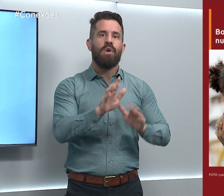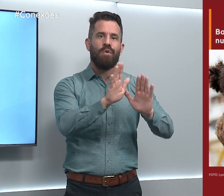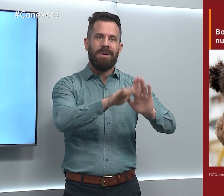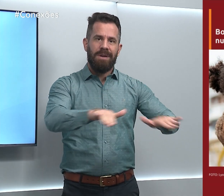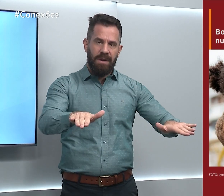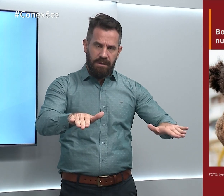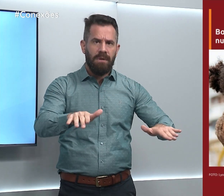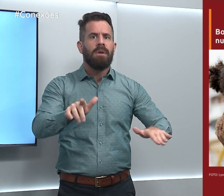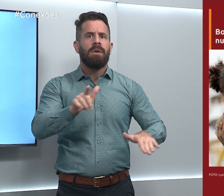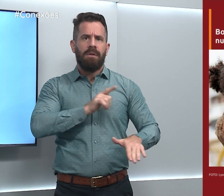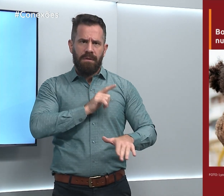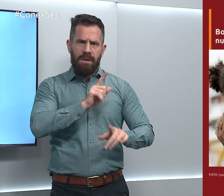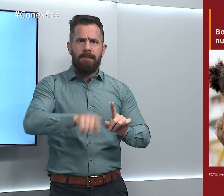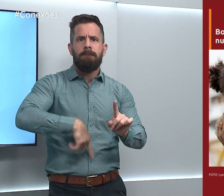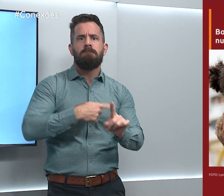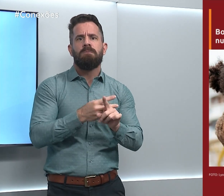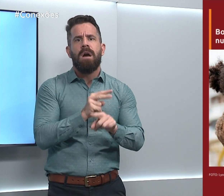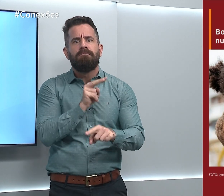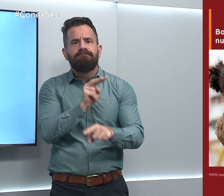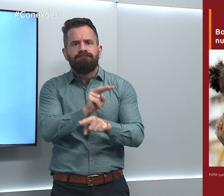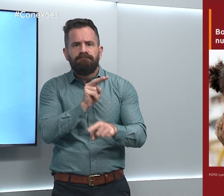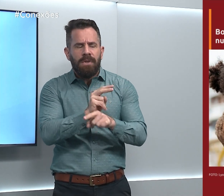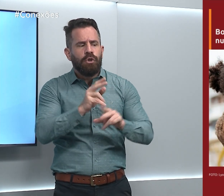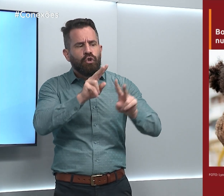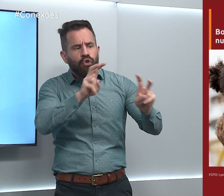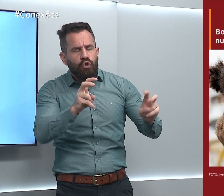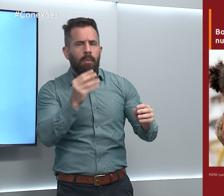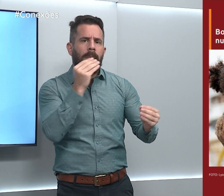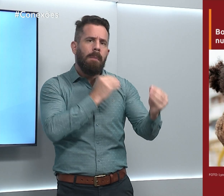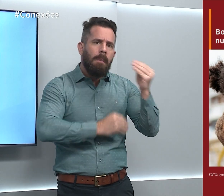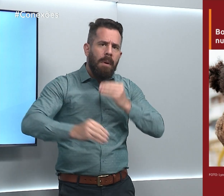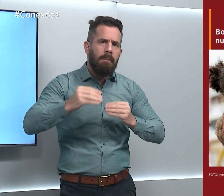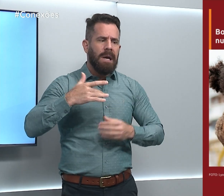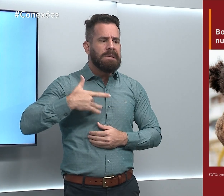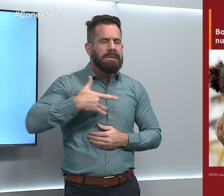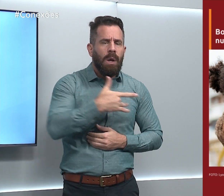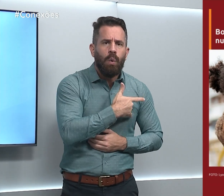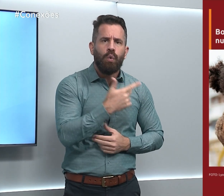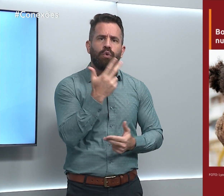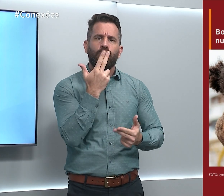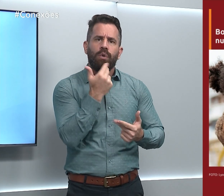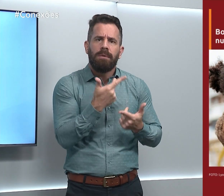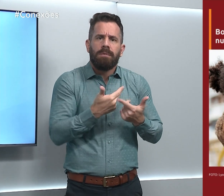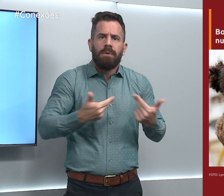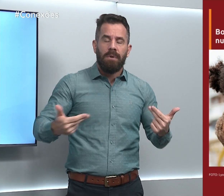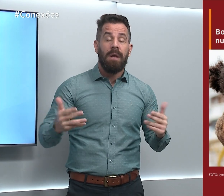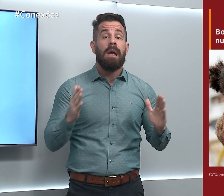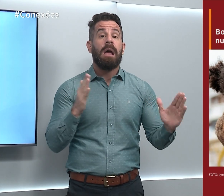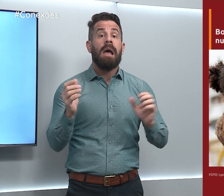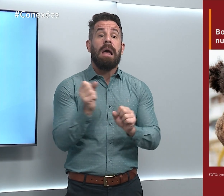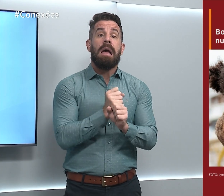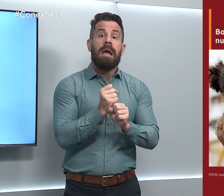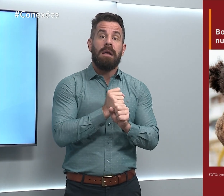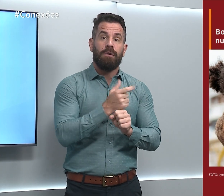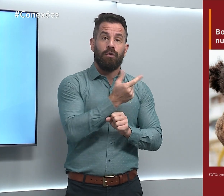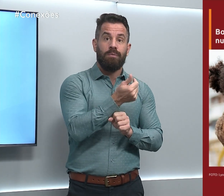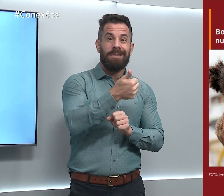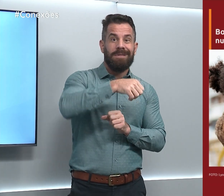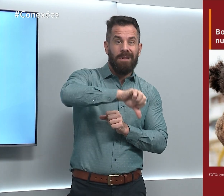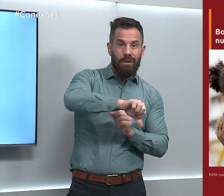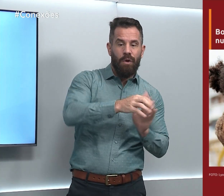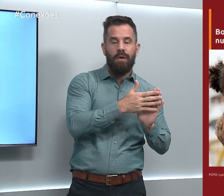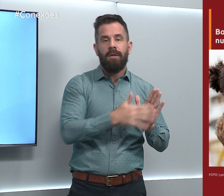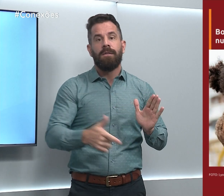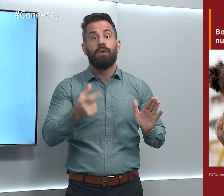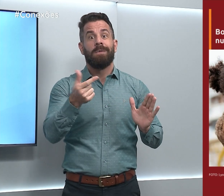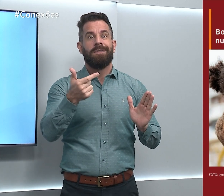acompanhadas pelo Sistema de Vigilância Alimentar e Nutricional, entre 2019 e 2023. A